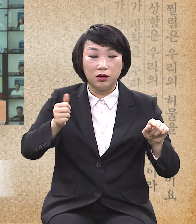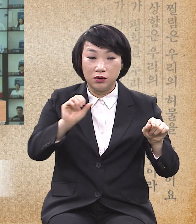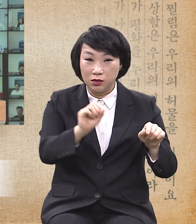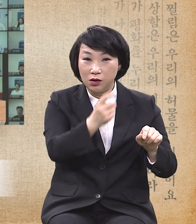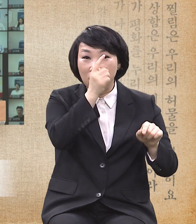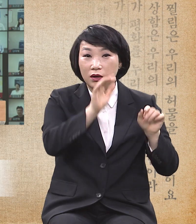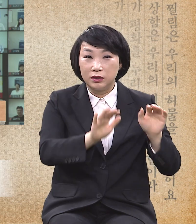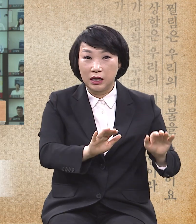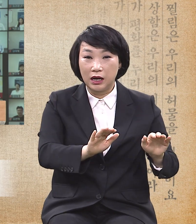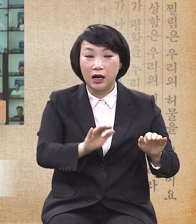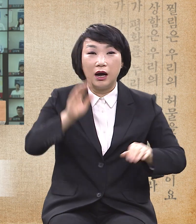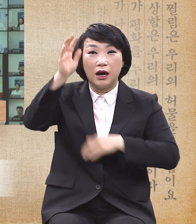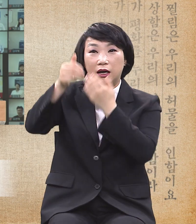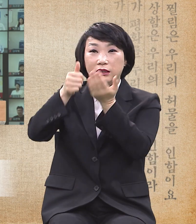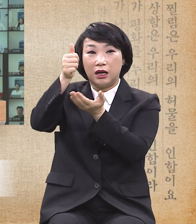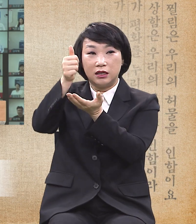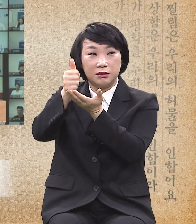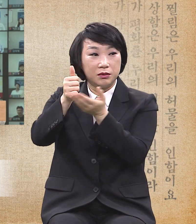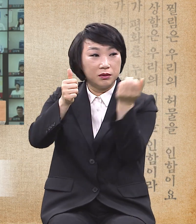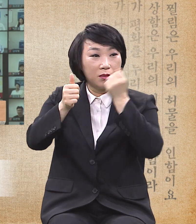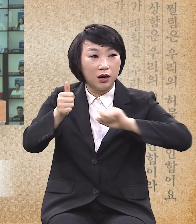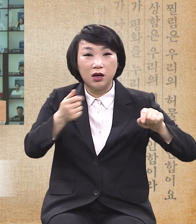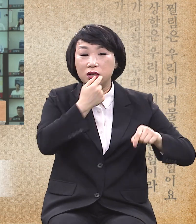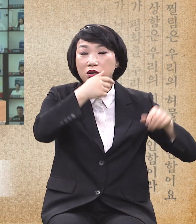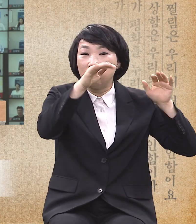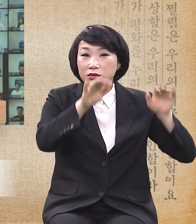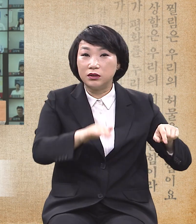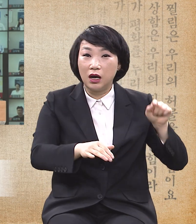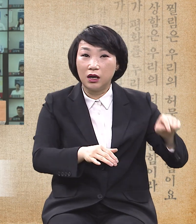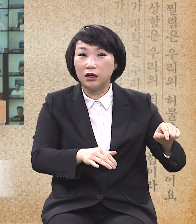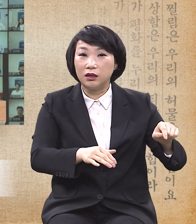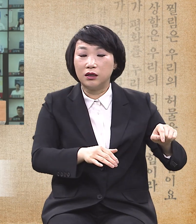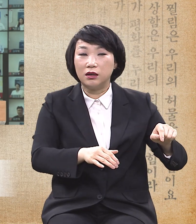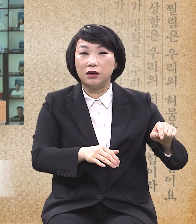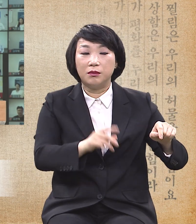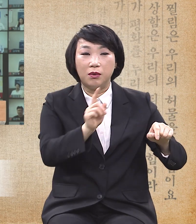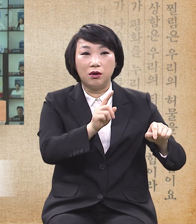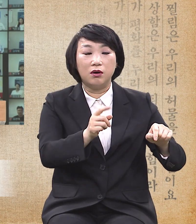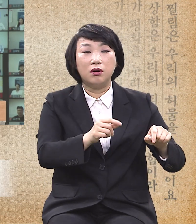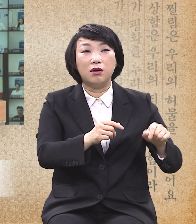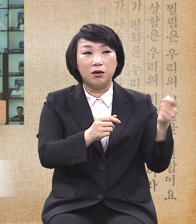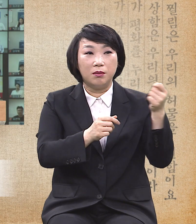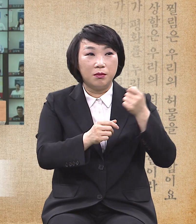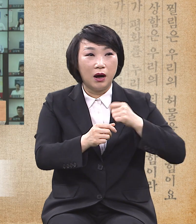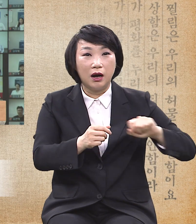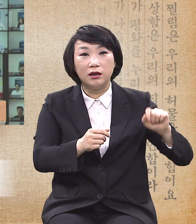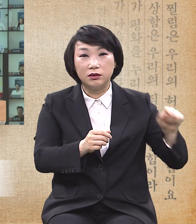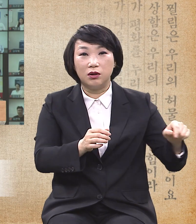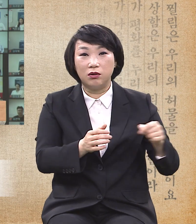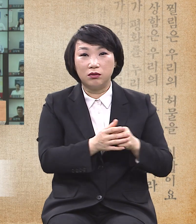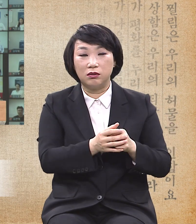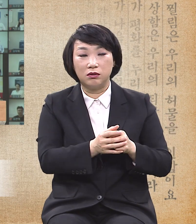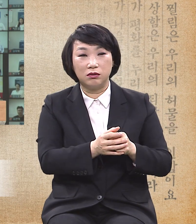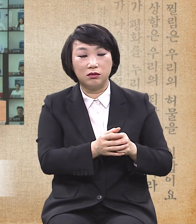말미암아 하나님께서는 반역한 천사에게 반역을 당하는 것이 아니라